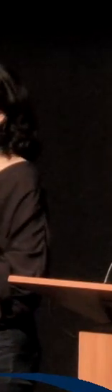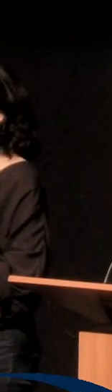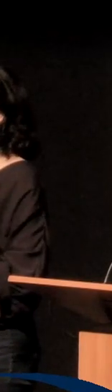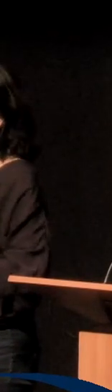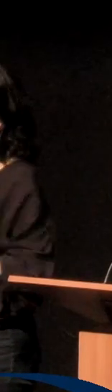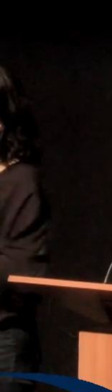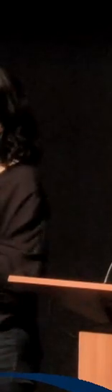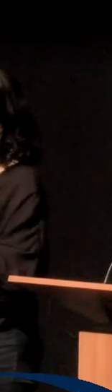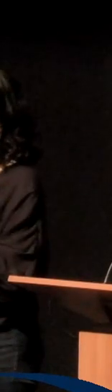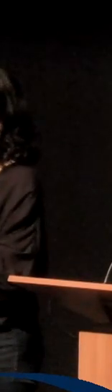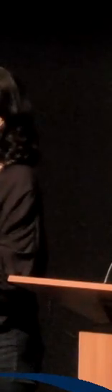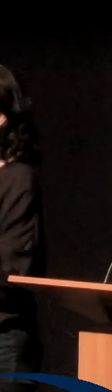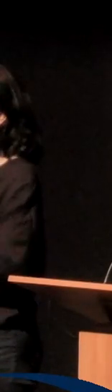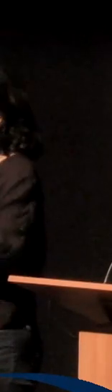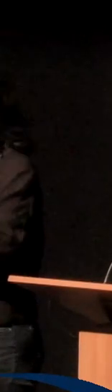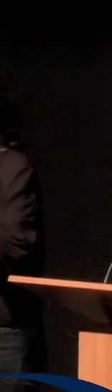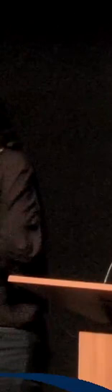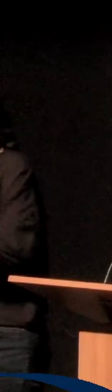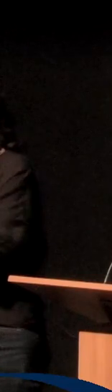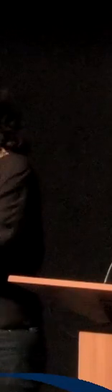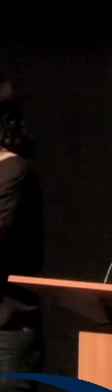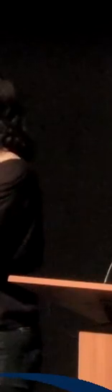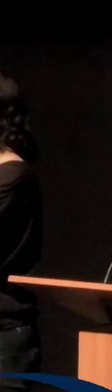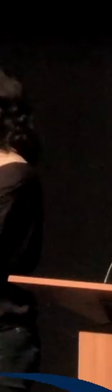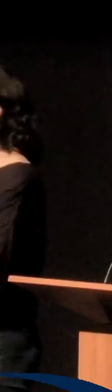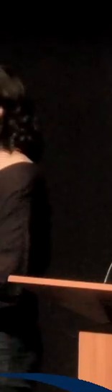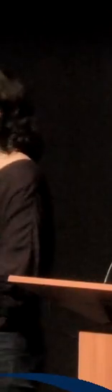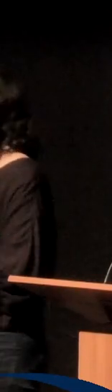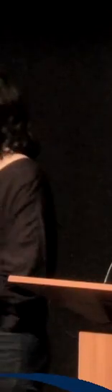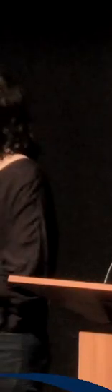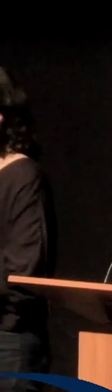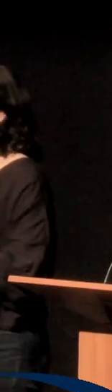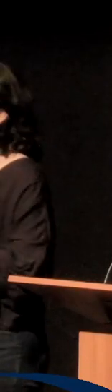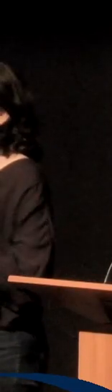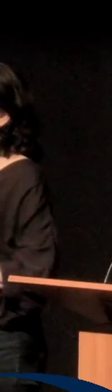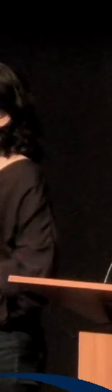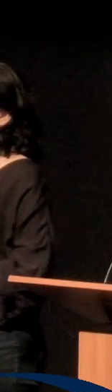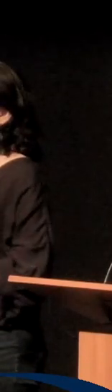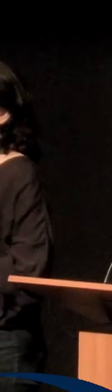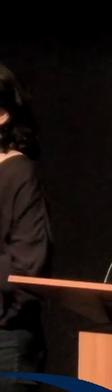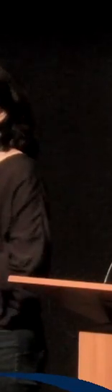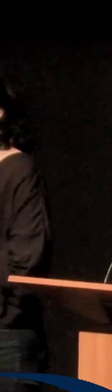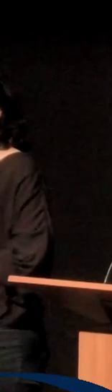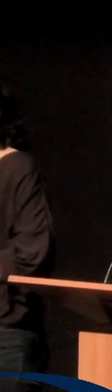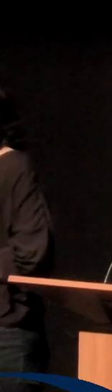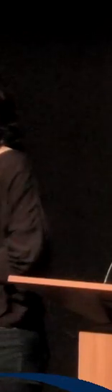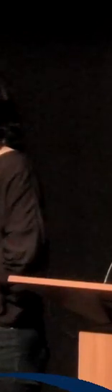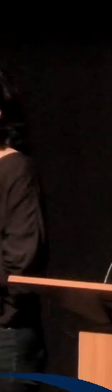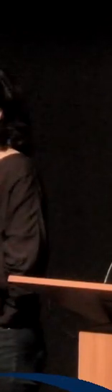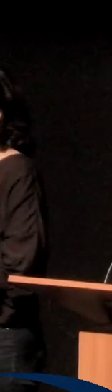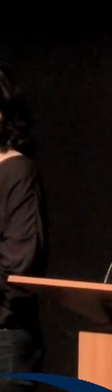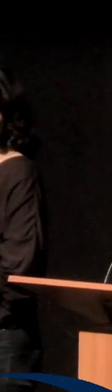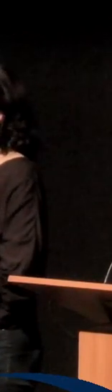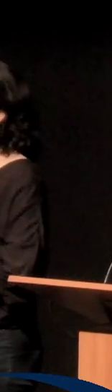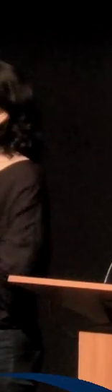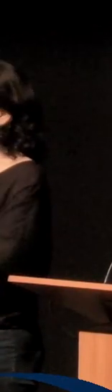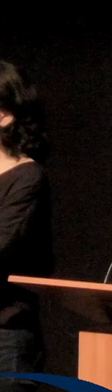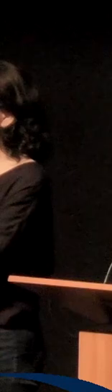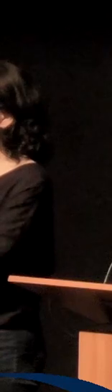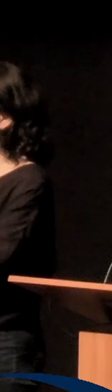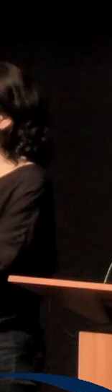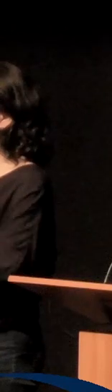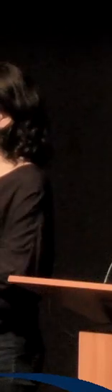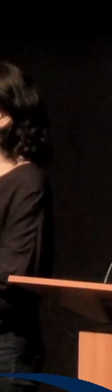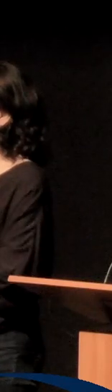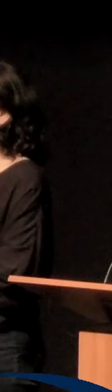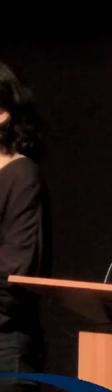ações dialógicas Integradas lá no currículo então por exemplo para diretor e coordenador pedagógico tem sugestões diferentes